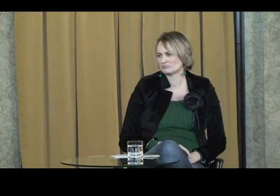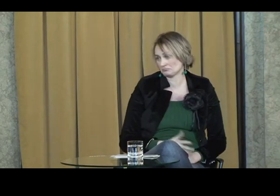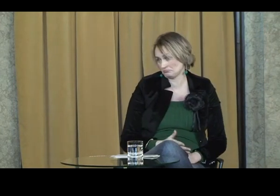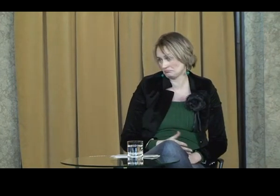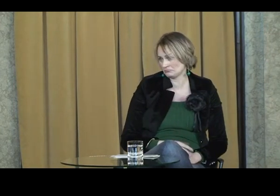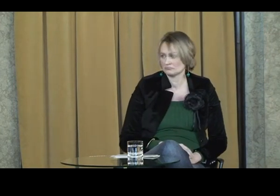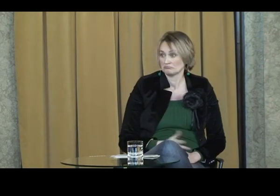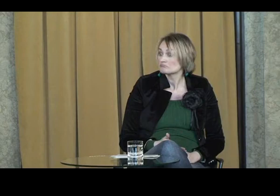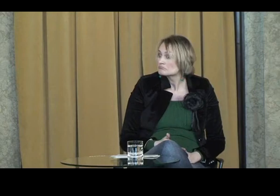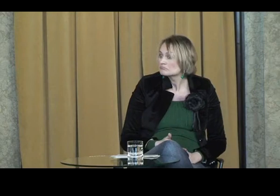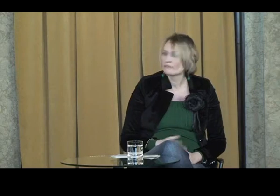gehörlos?